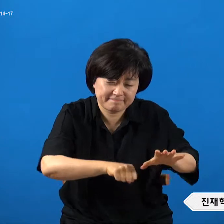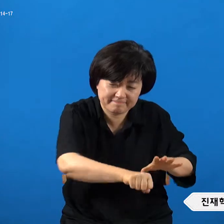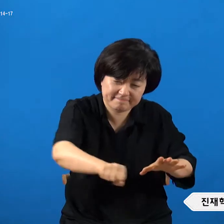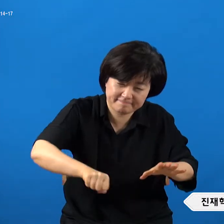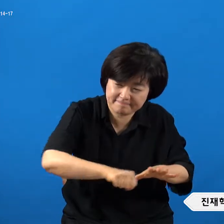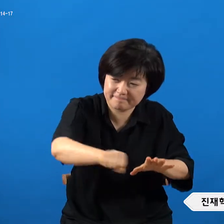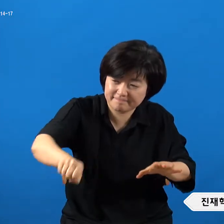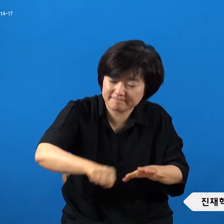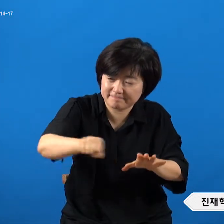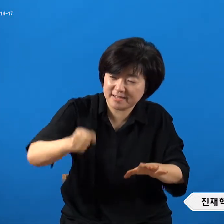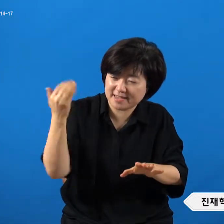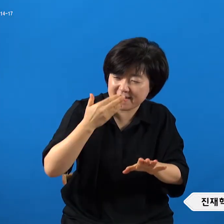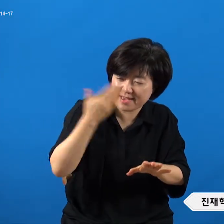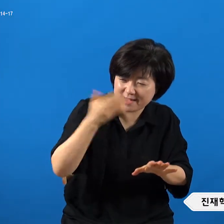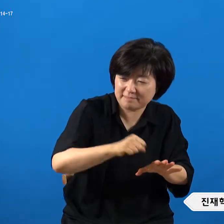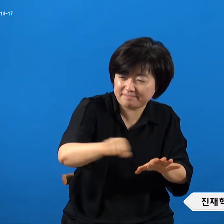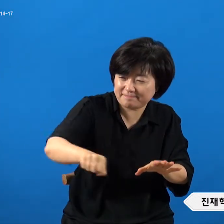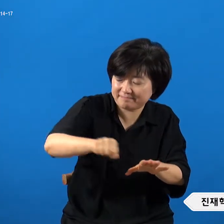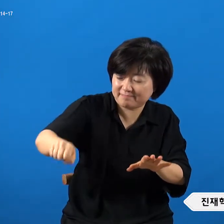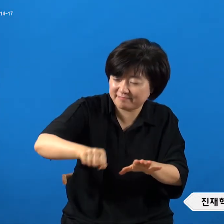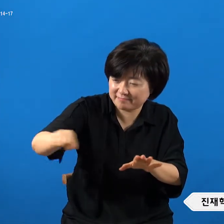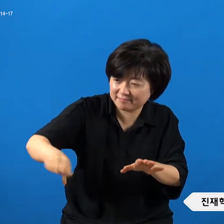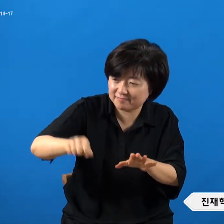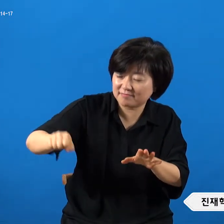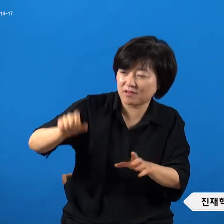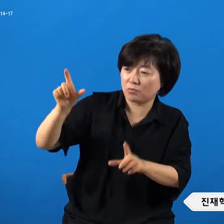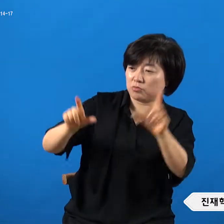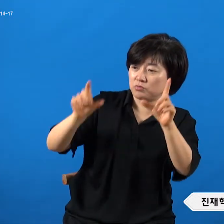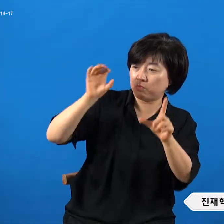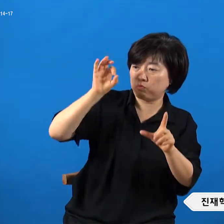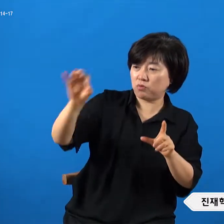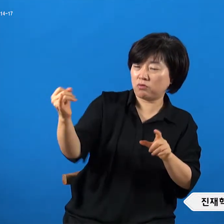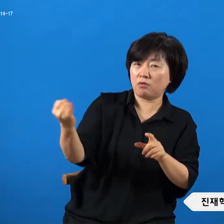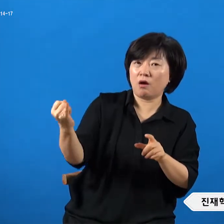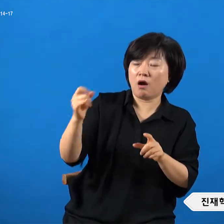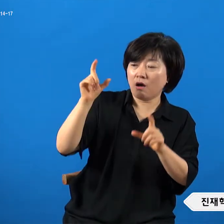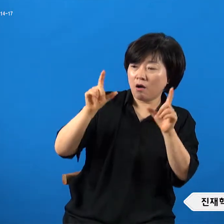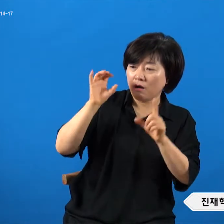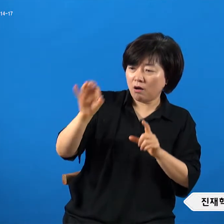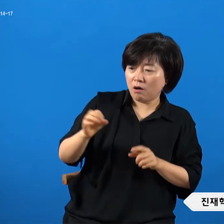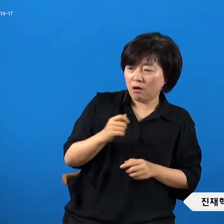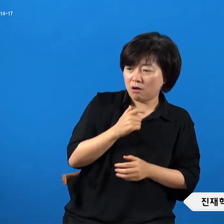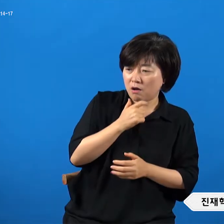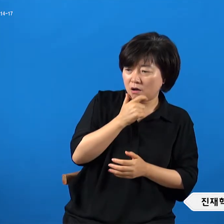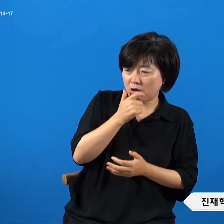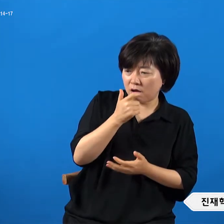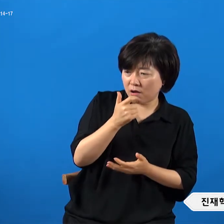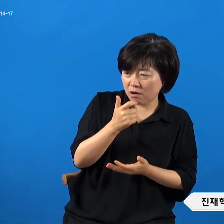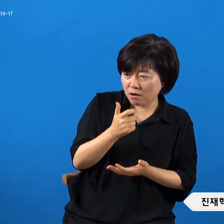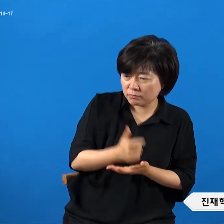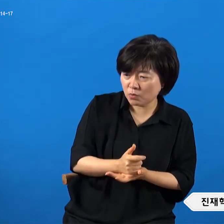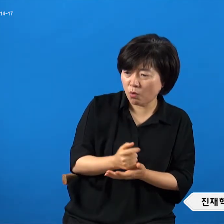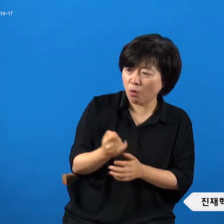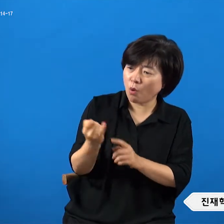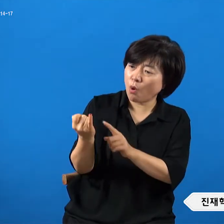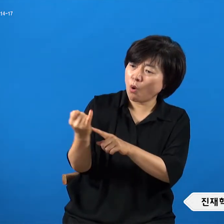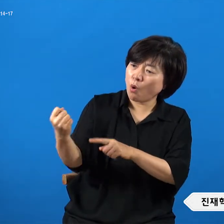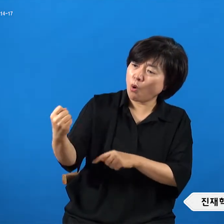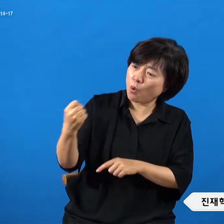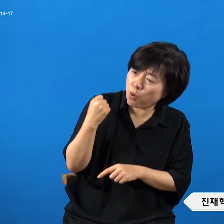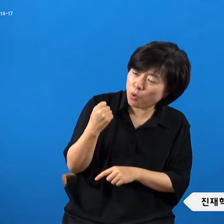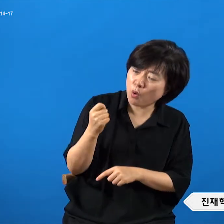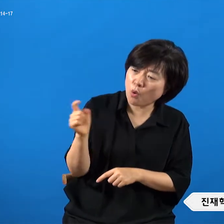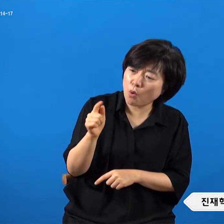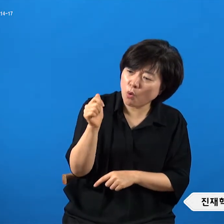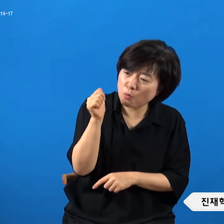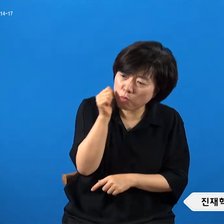씻었다고 합니다. 그 모습을 보면서 사람들은 이야기합니다. 무엇이 그런 것을 가능하게